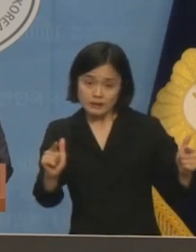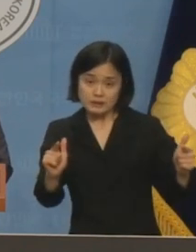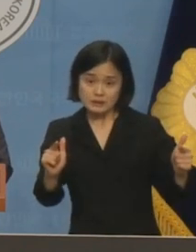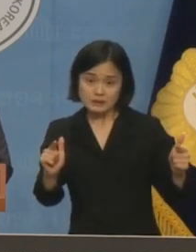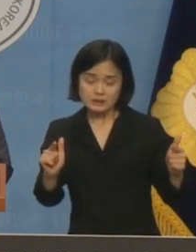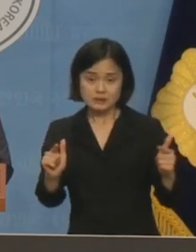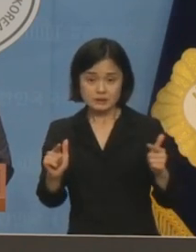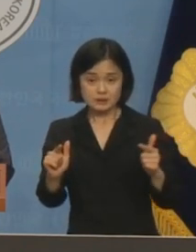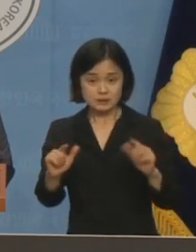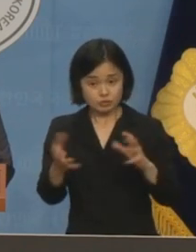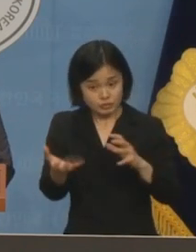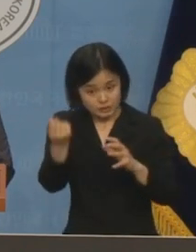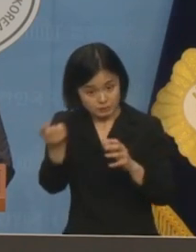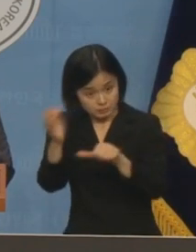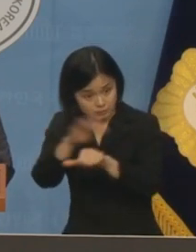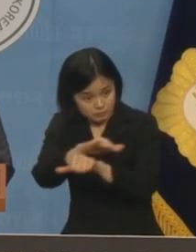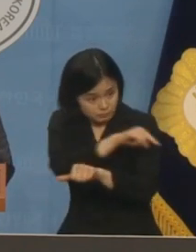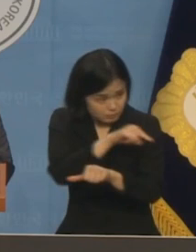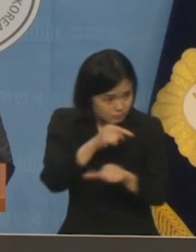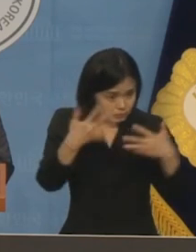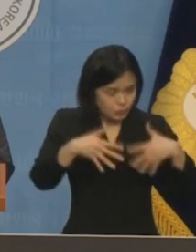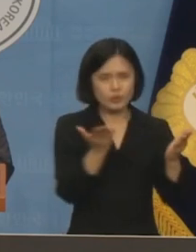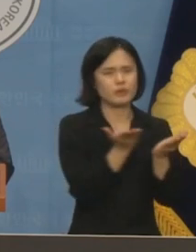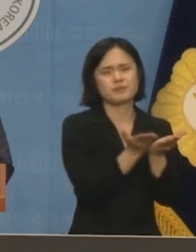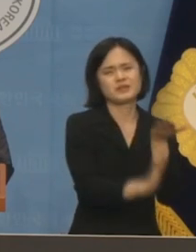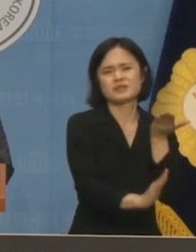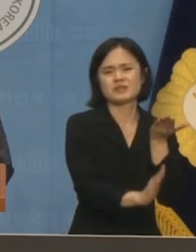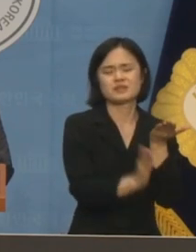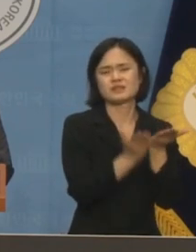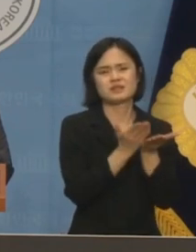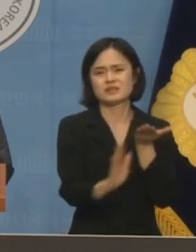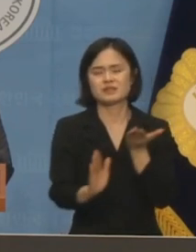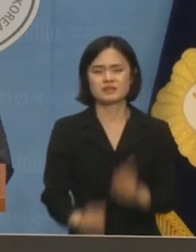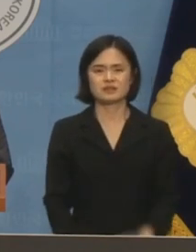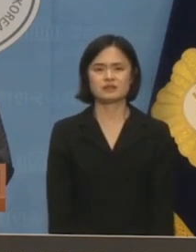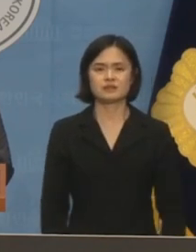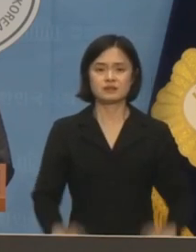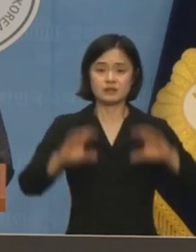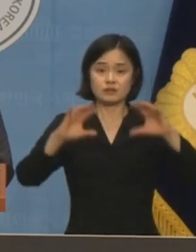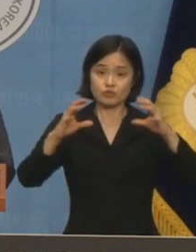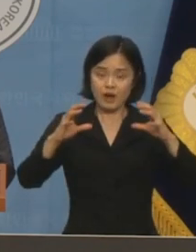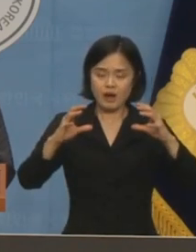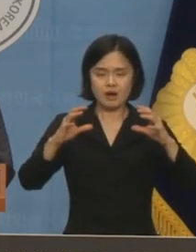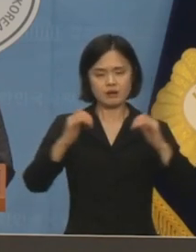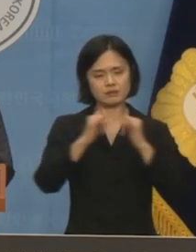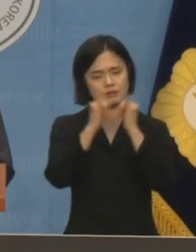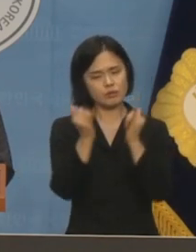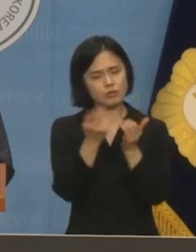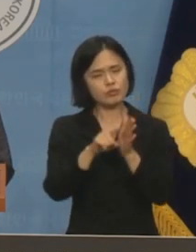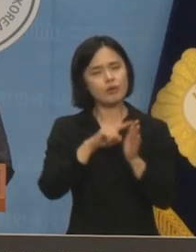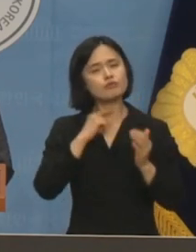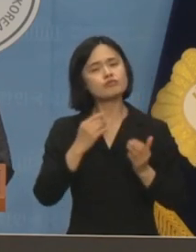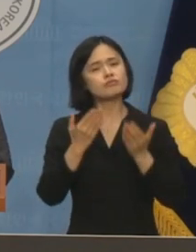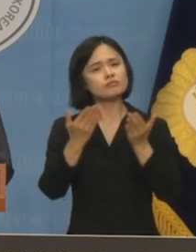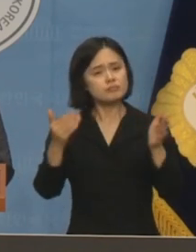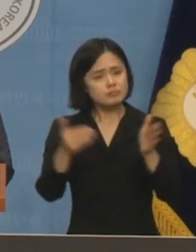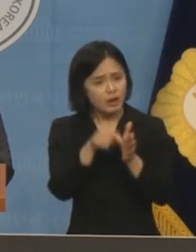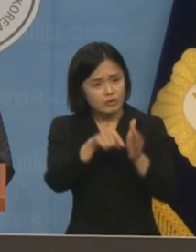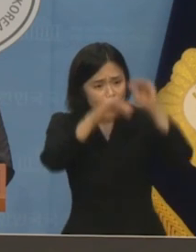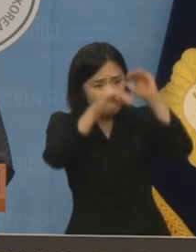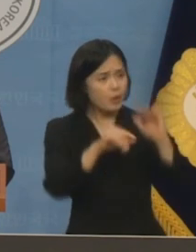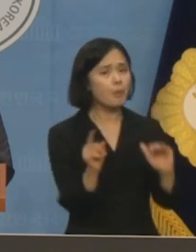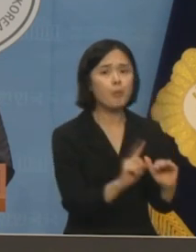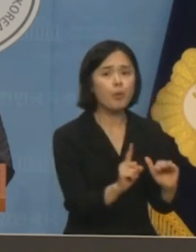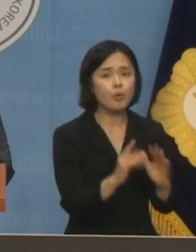변희수 하사는 그 어느 곳에 해당되지 않습니다. 국가와 사회를 위해 어떤 공헌을 한 것인지 그 기준을 국민들이